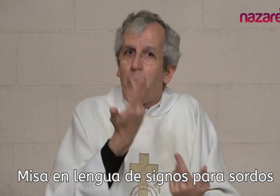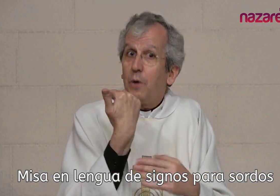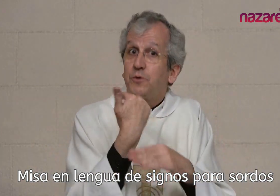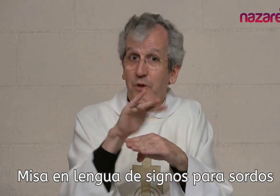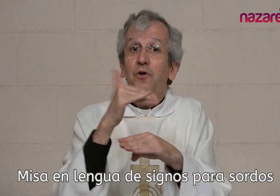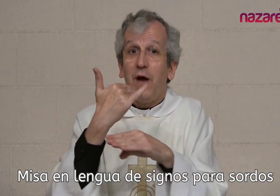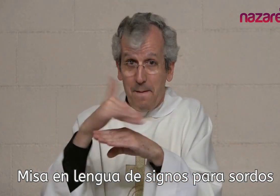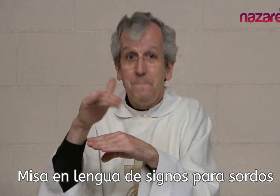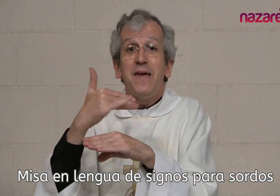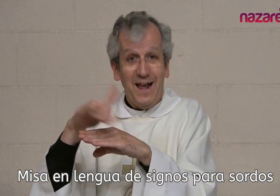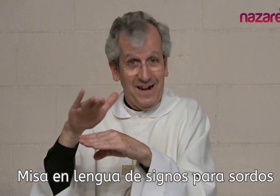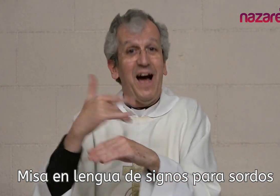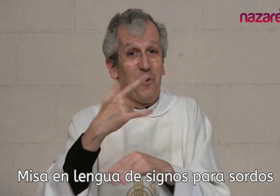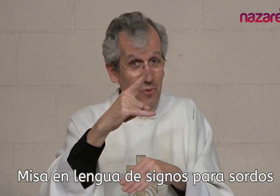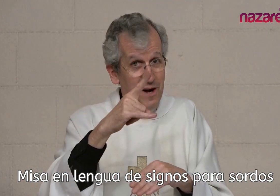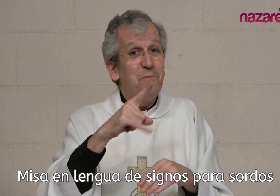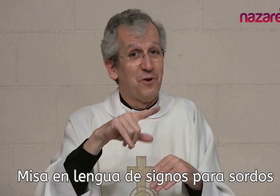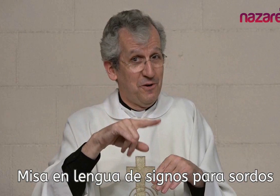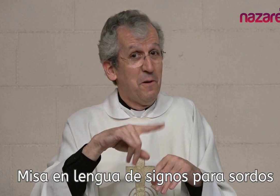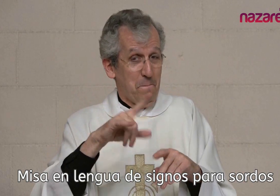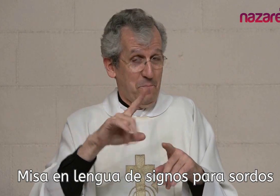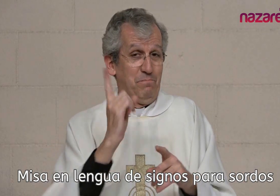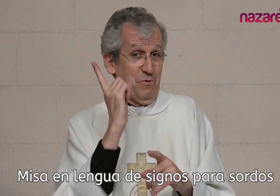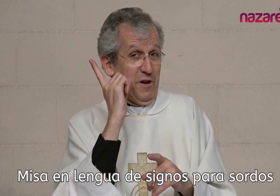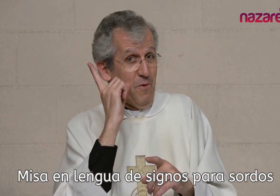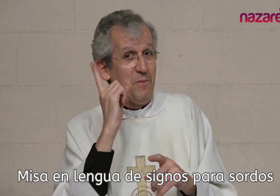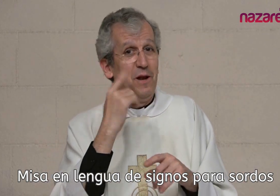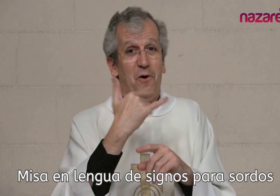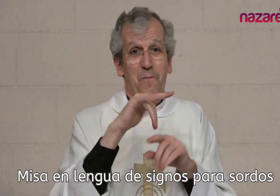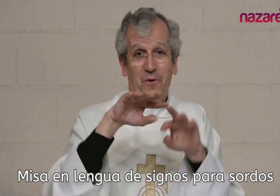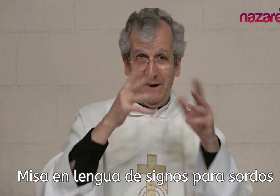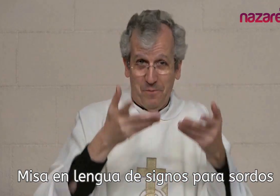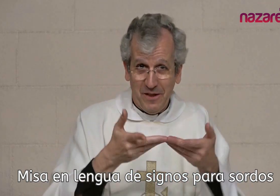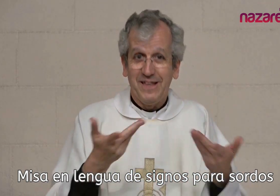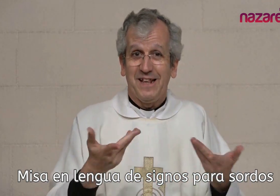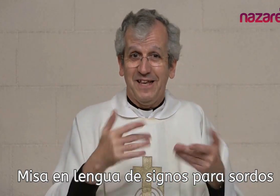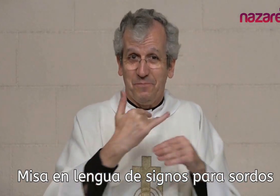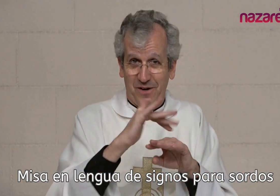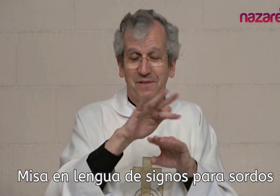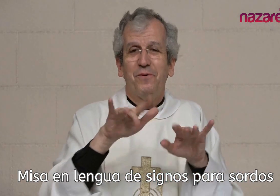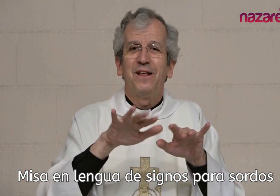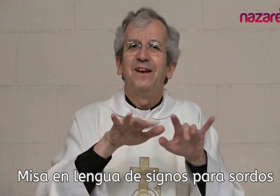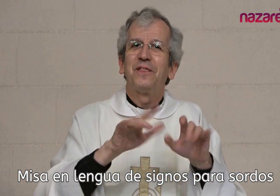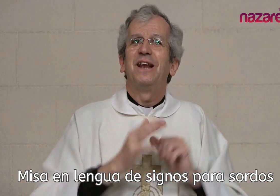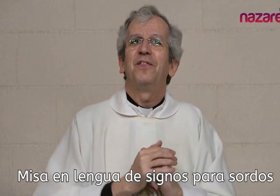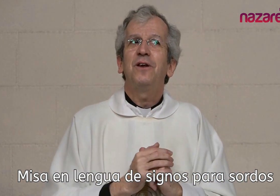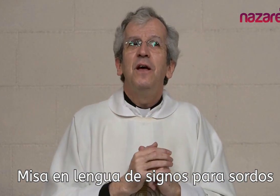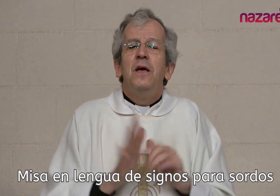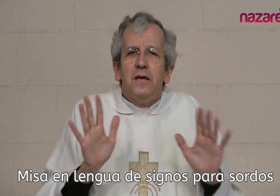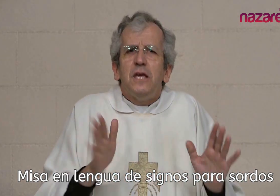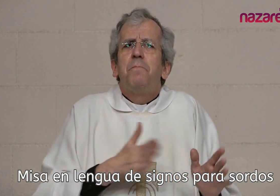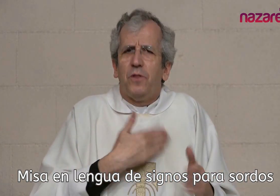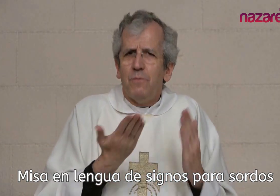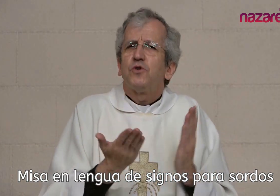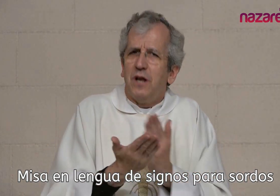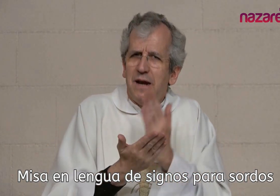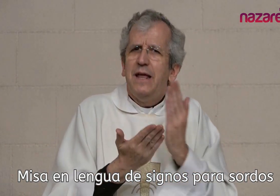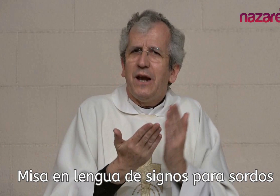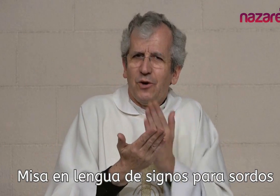mejor hemos podido enviar algún libro por el móvil o por internet, por el ordenador, y podemos leer